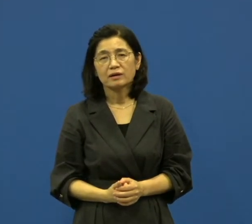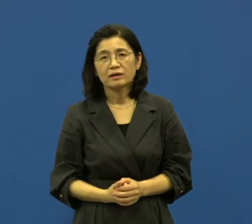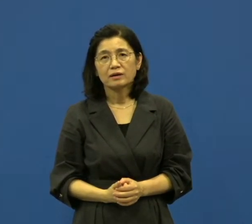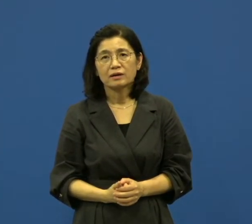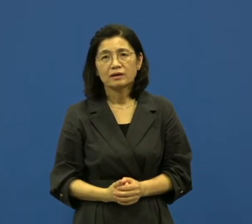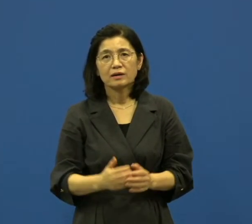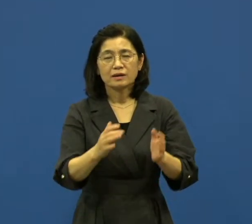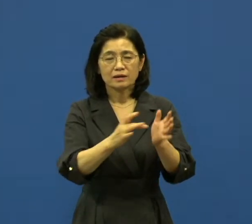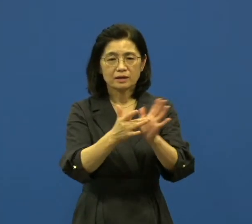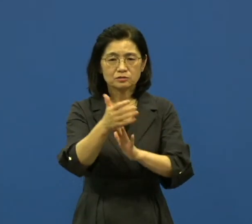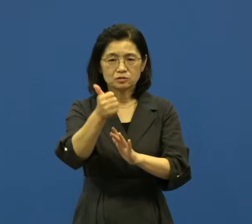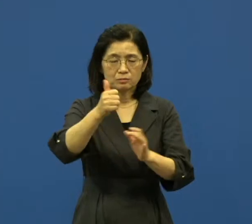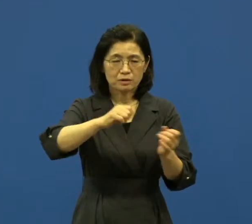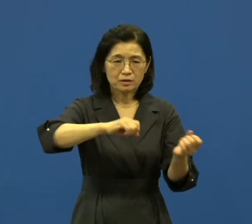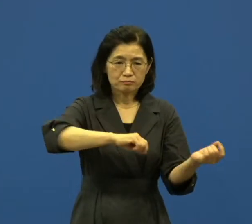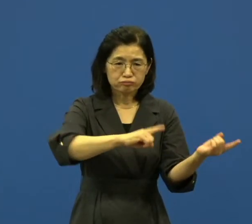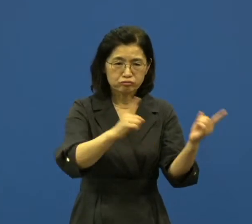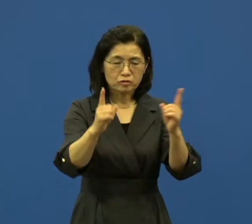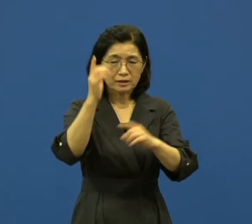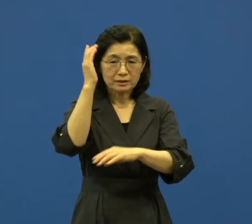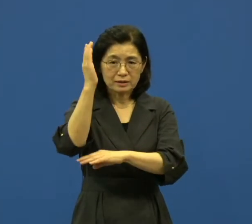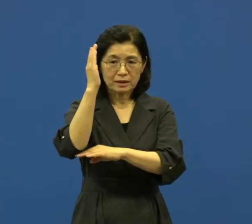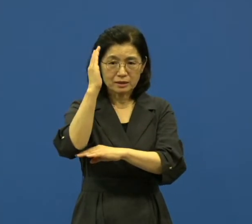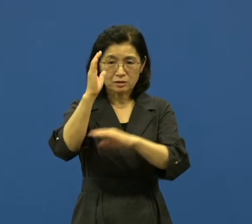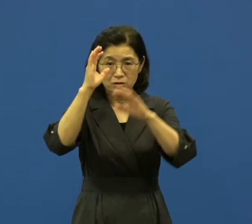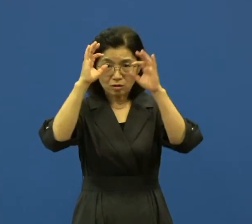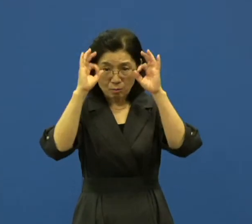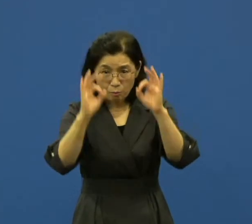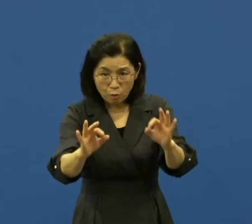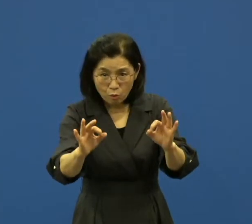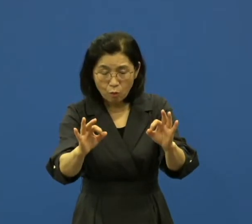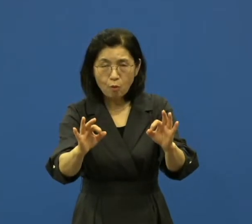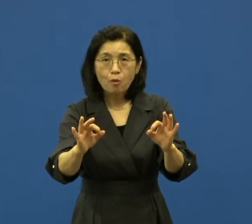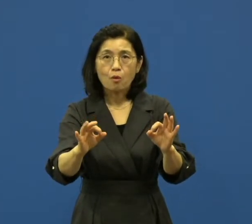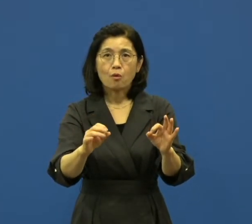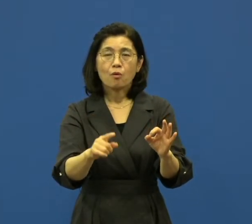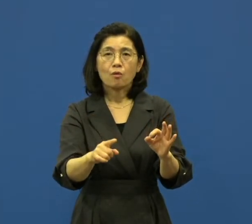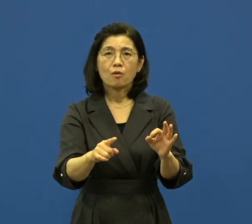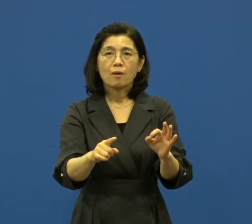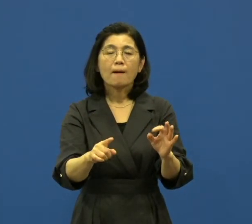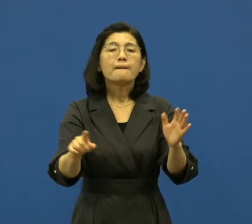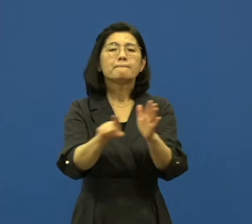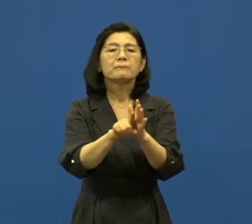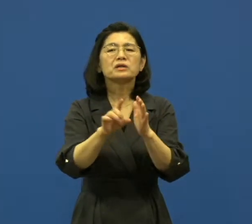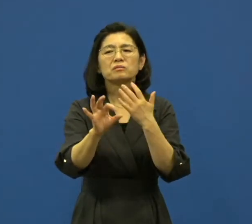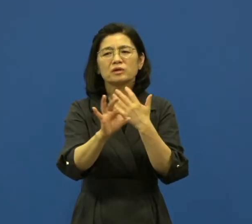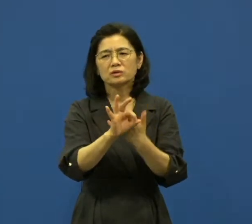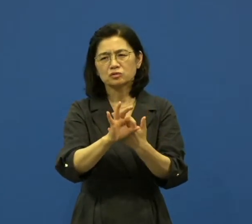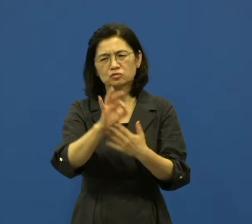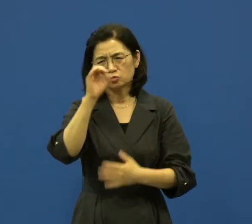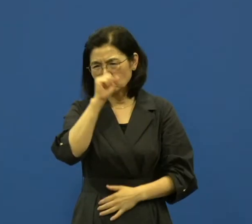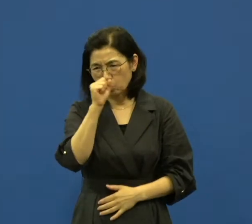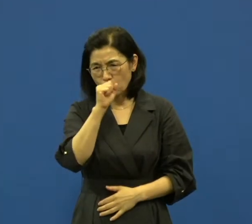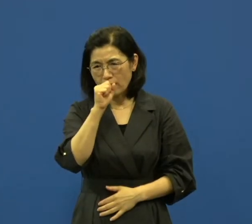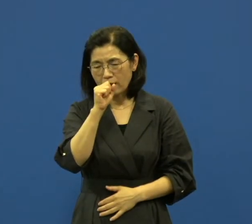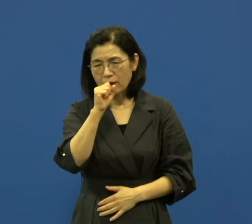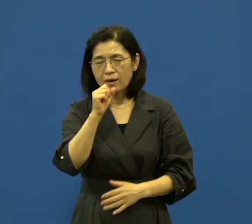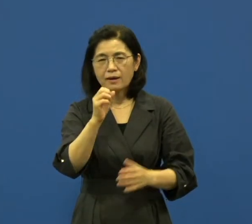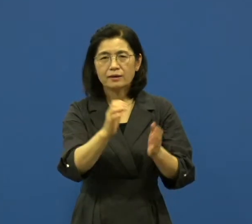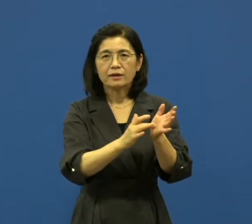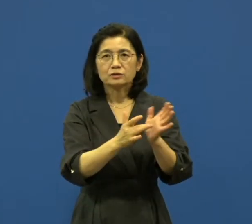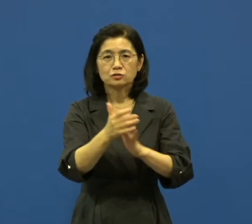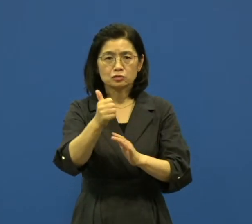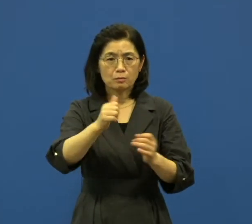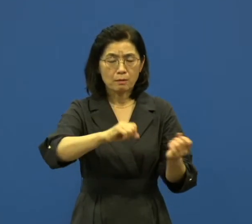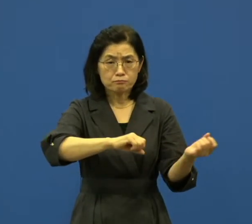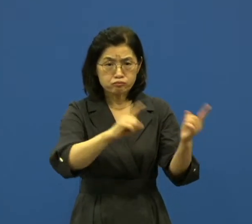여러분, 예수님이 부활하셨다는 이야기를 들었을 때 믿음의 반응을 했다면 얼마나 좋았겠습니까? 부활을 본